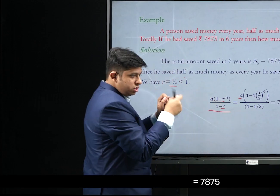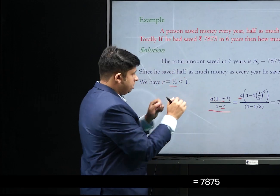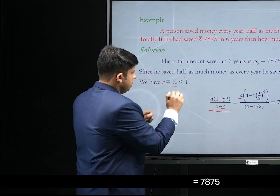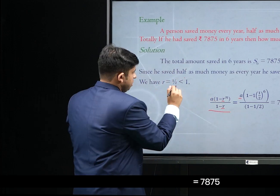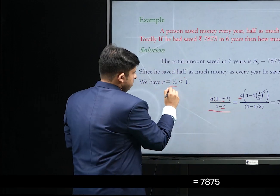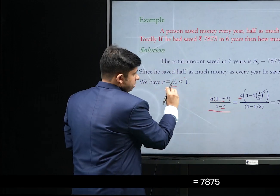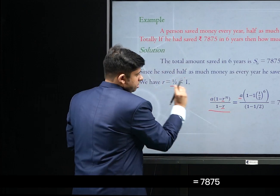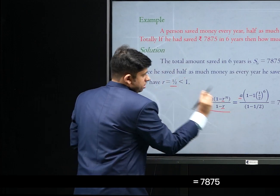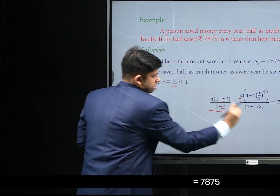ஈடு